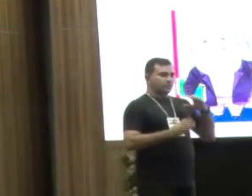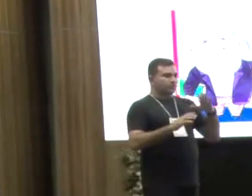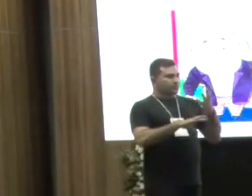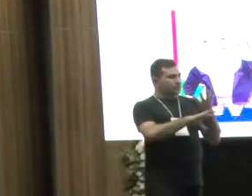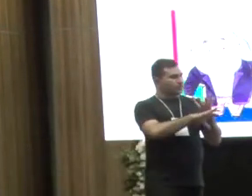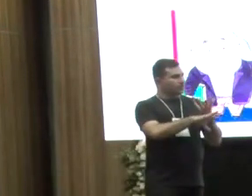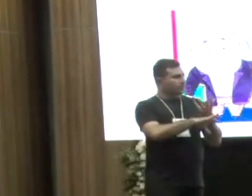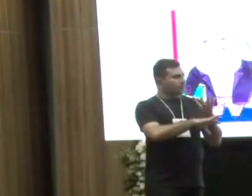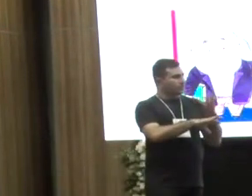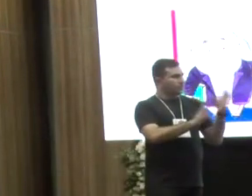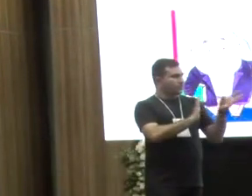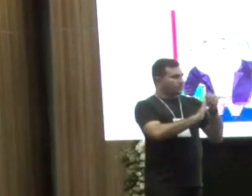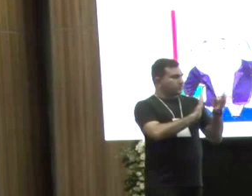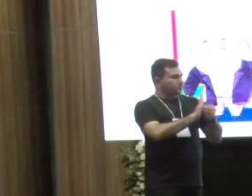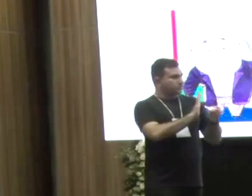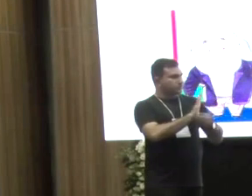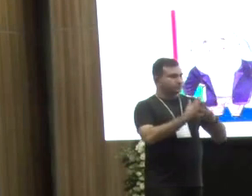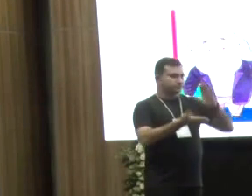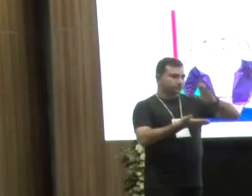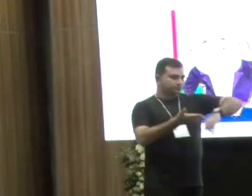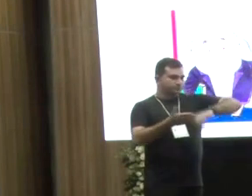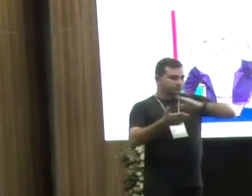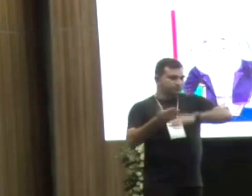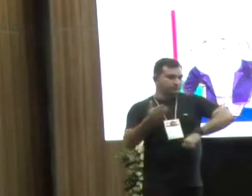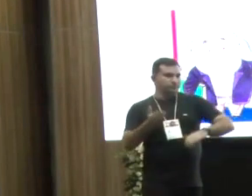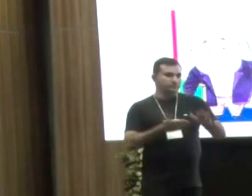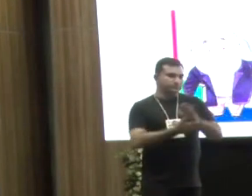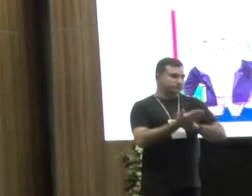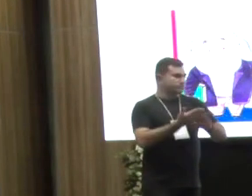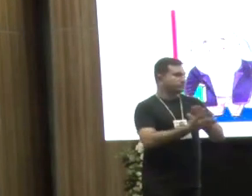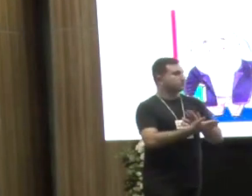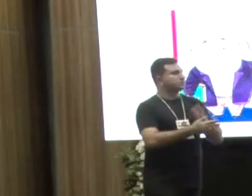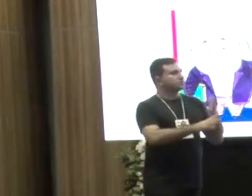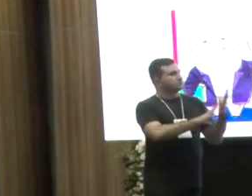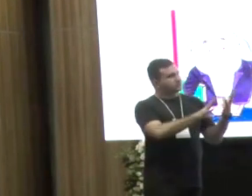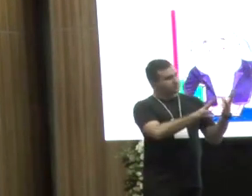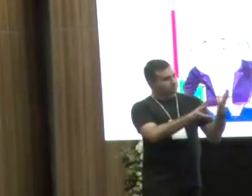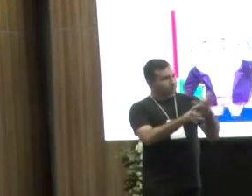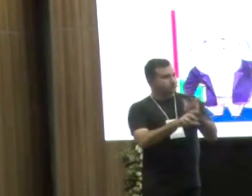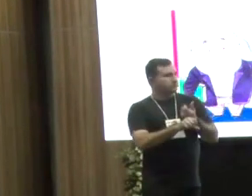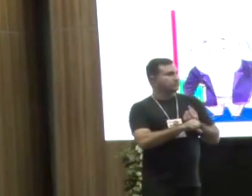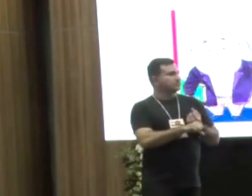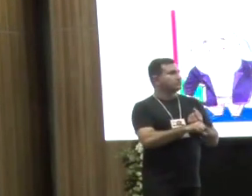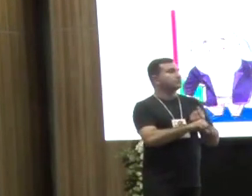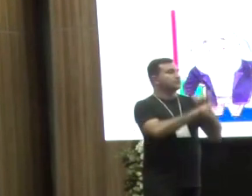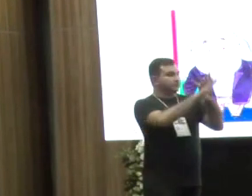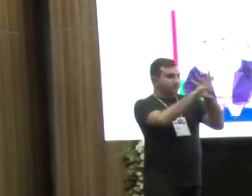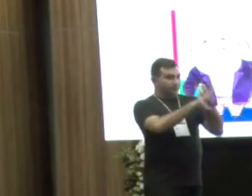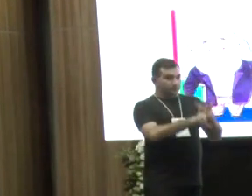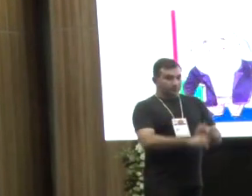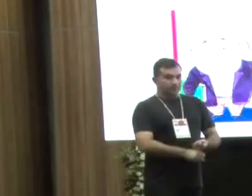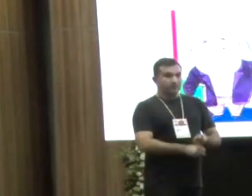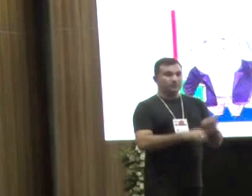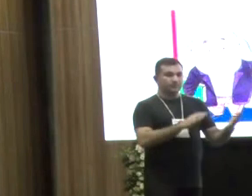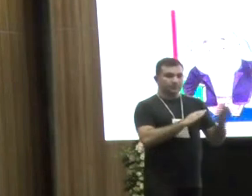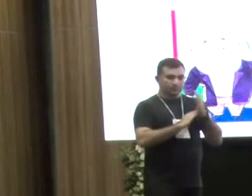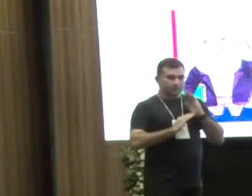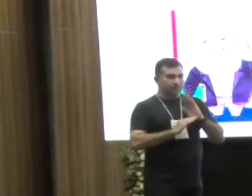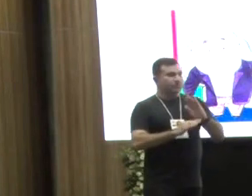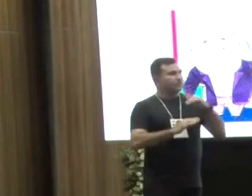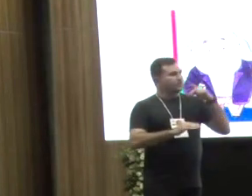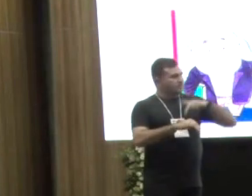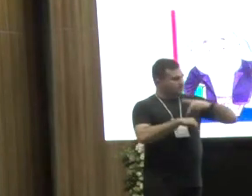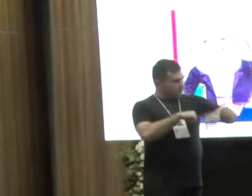mas trabalhando de forma transdisciplinar e interdisciplinar, ajudar na construção de um país